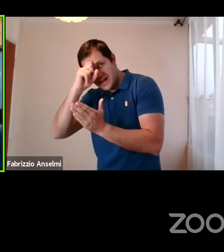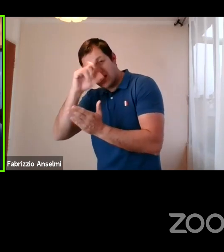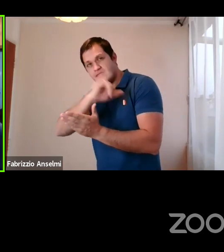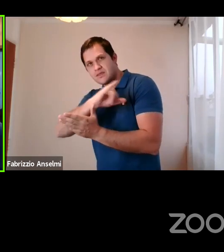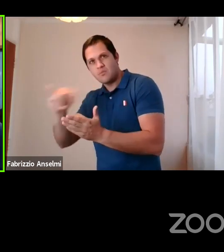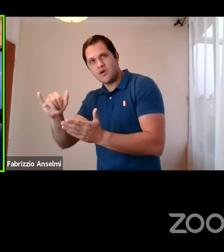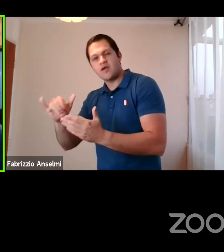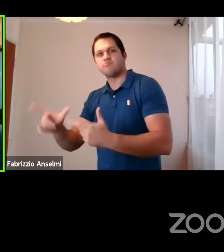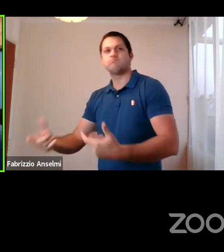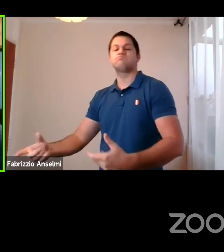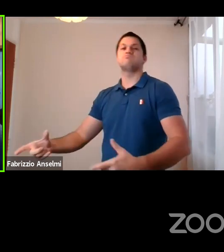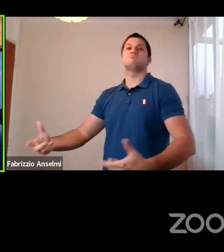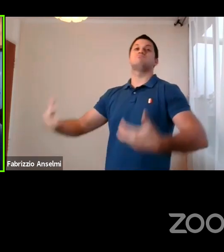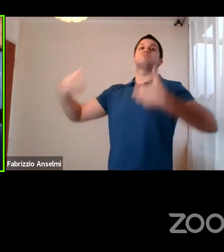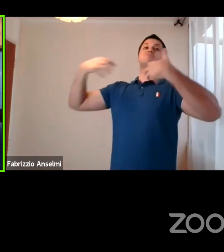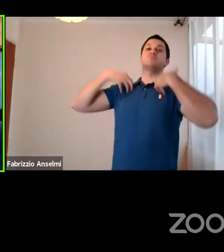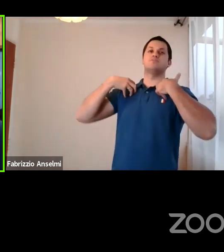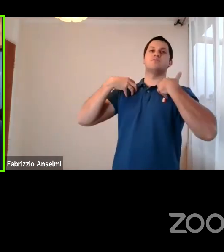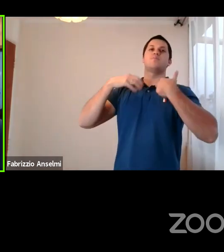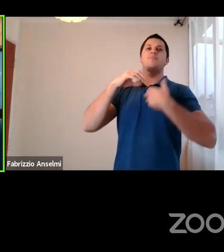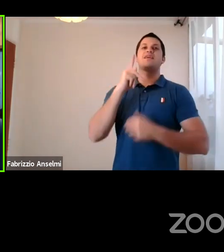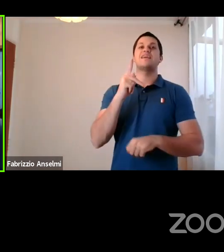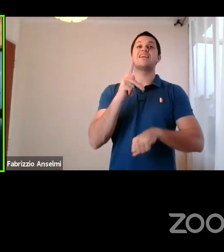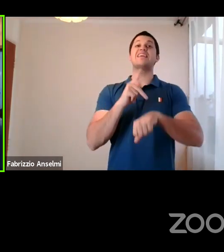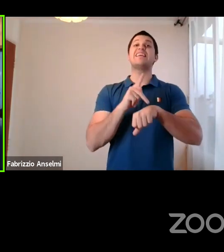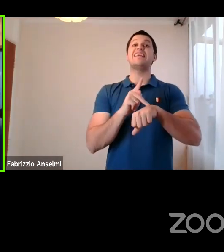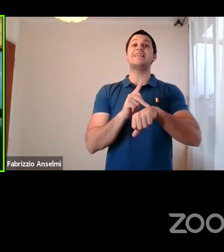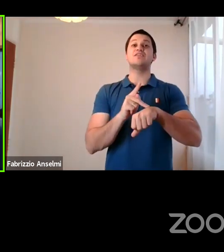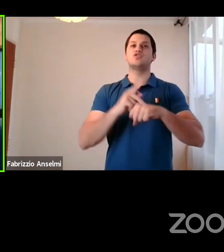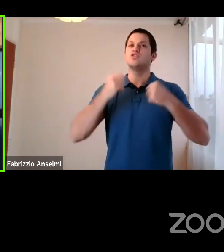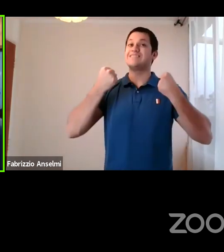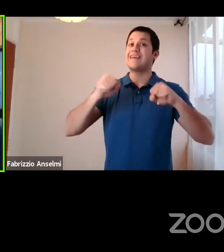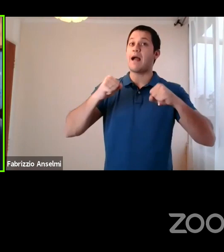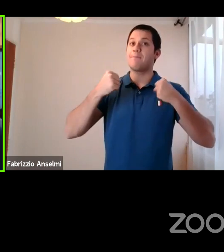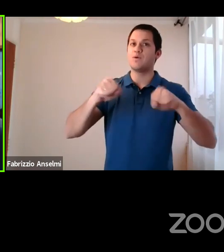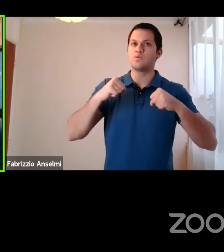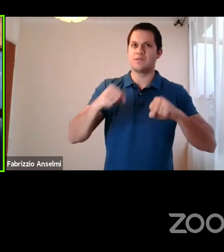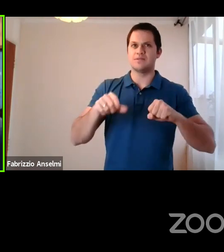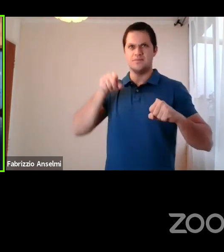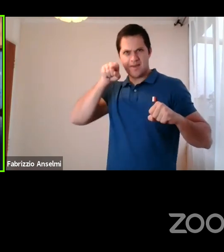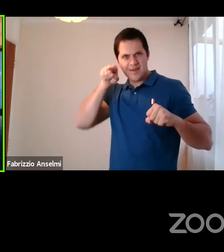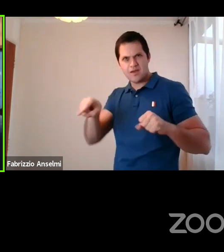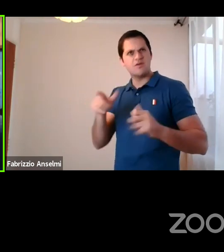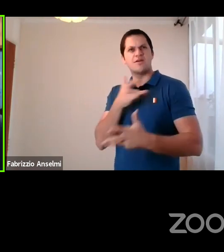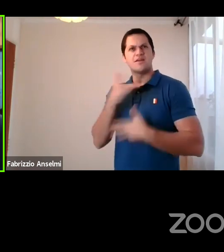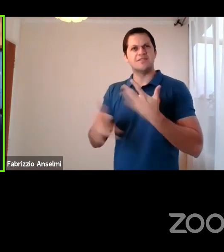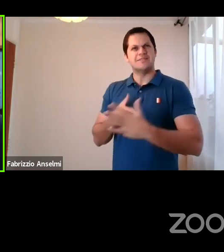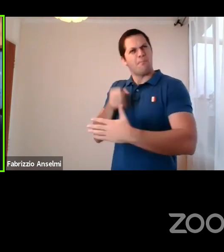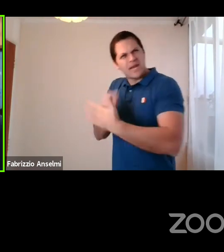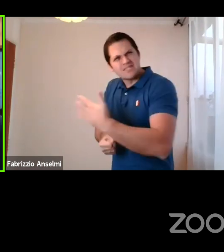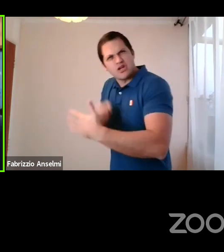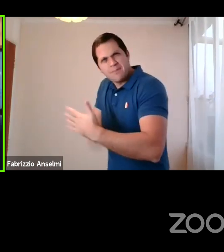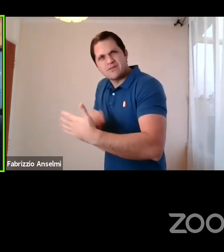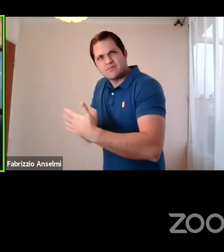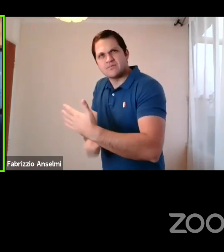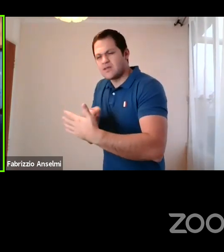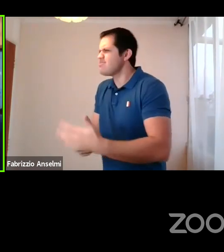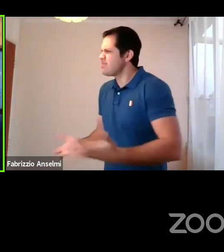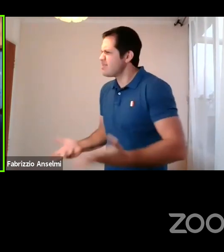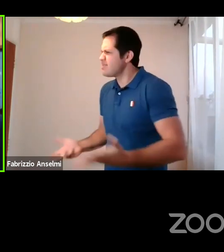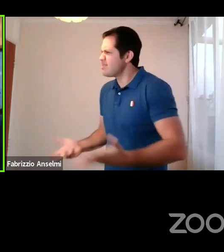presionaron, se juntaron, formaron una asociación y lograron que esto se enseñara en la universidad, en la Universidad de Buenos